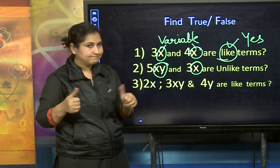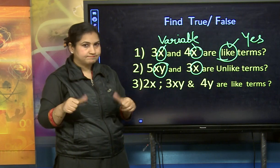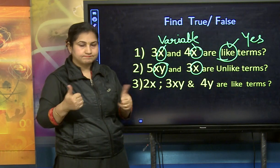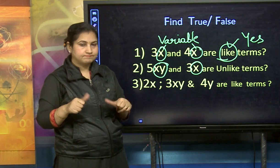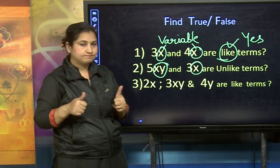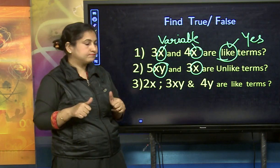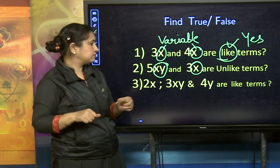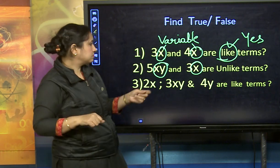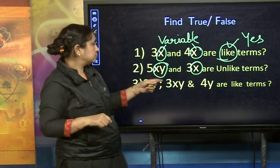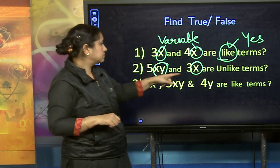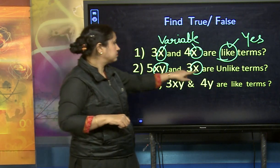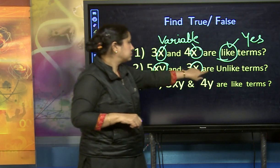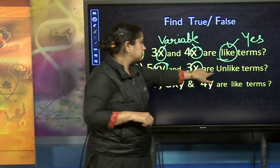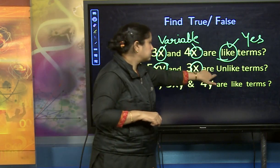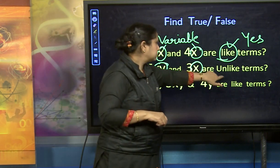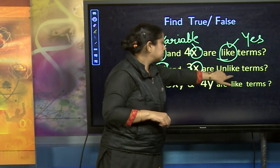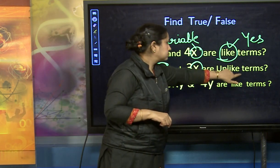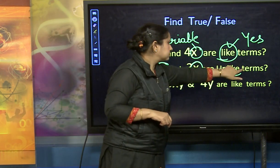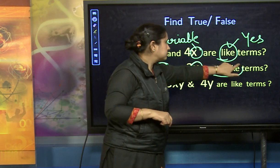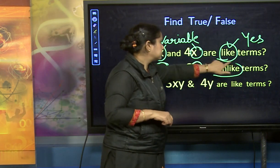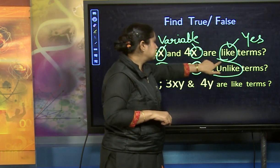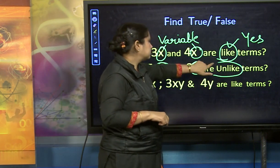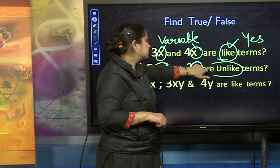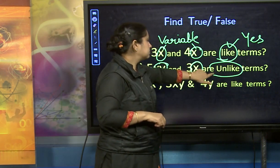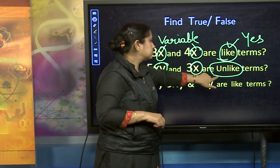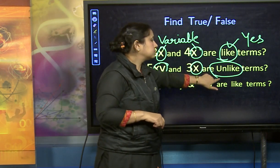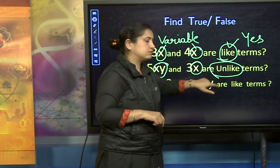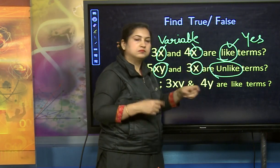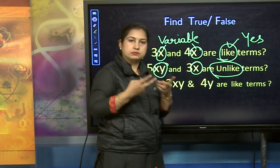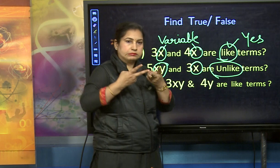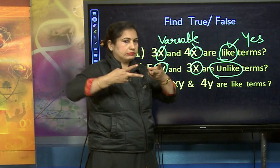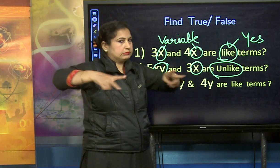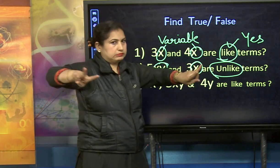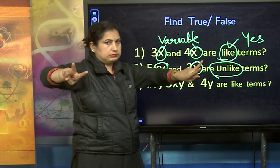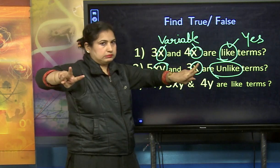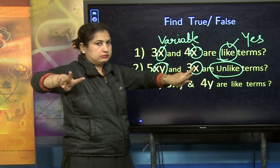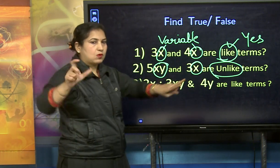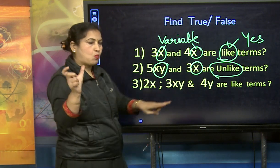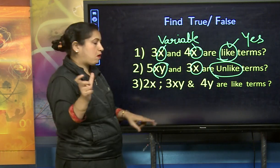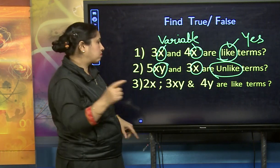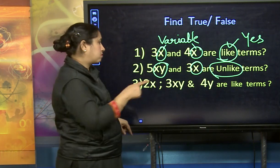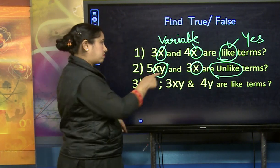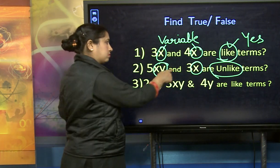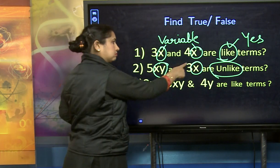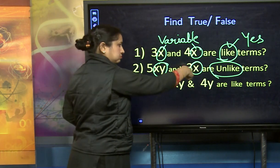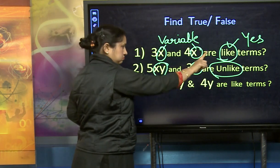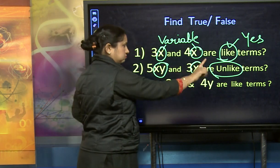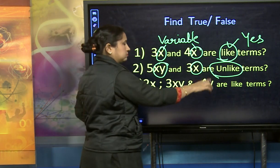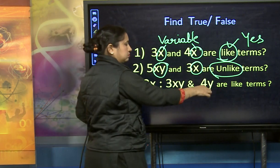आया कि अनलाइक अर्थात अलग है यह